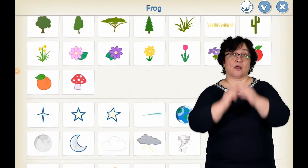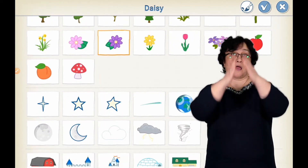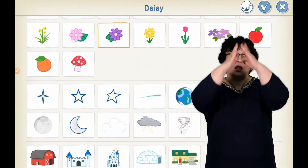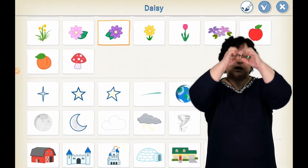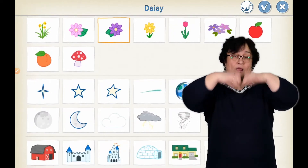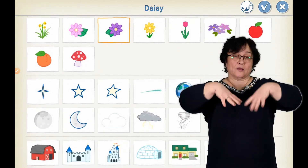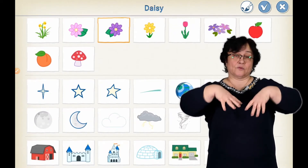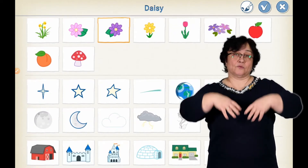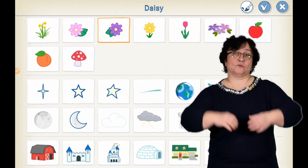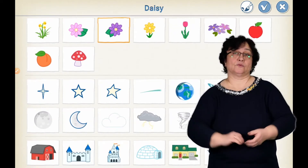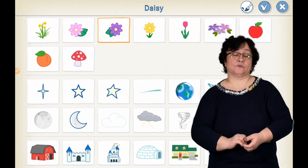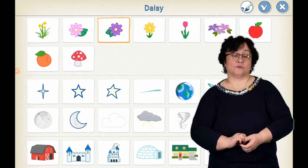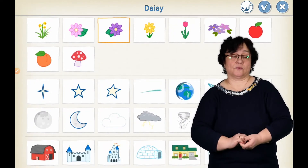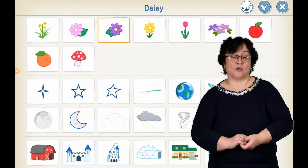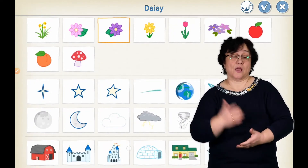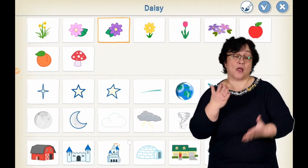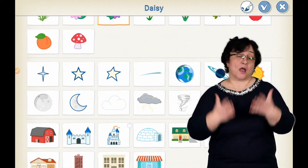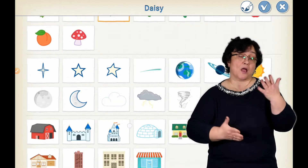ракету